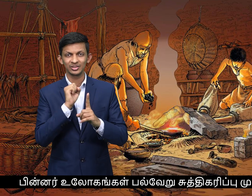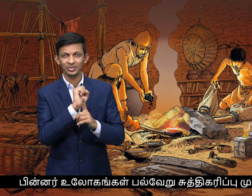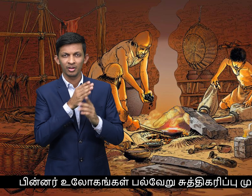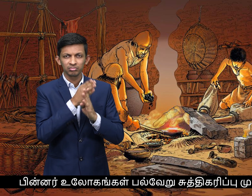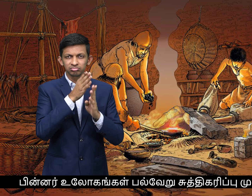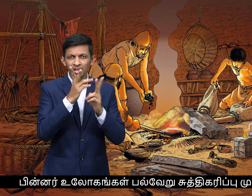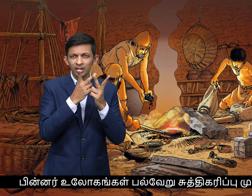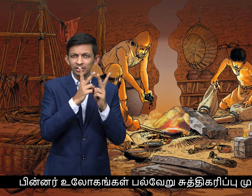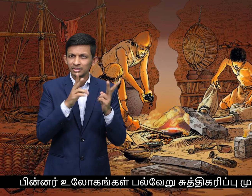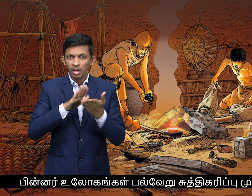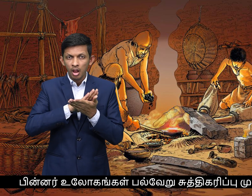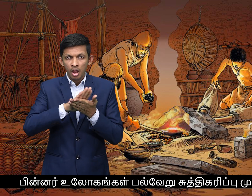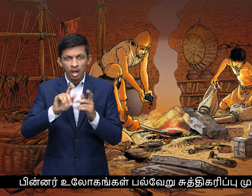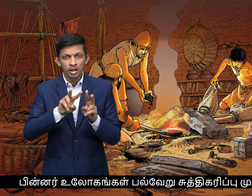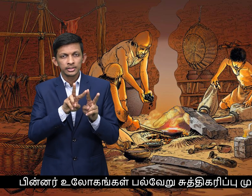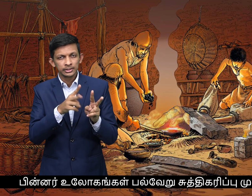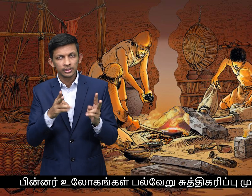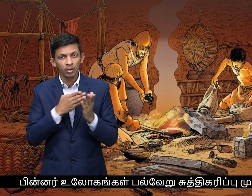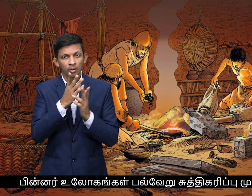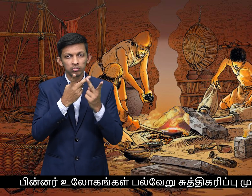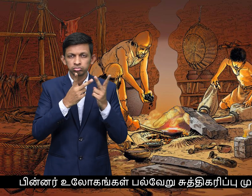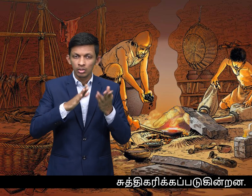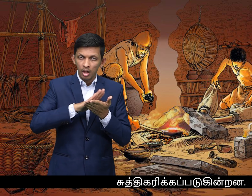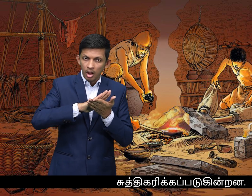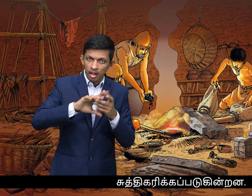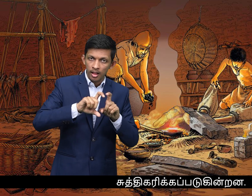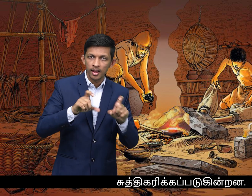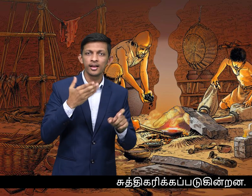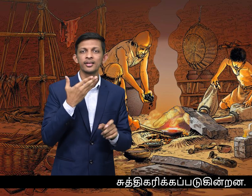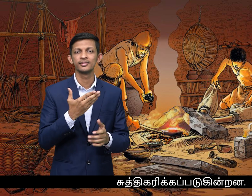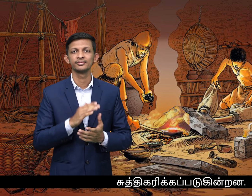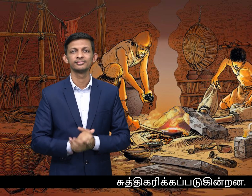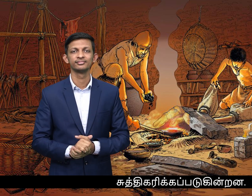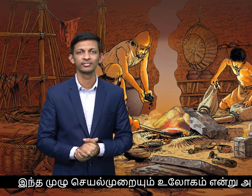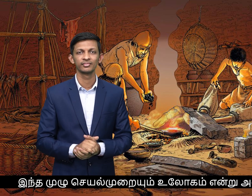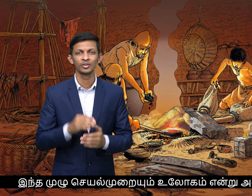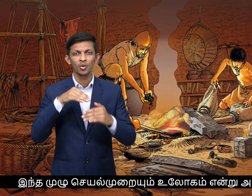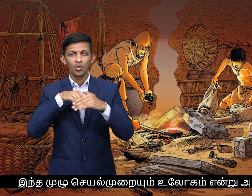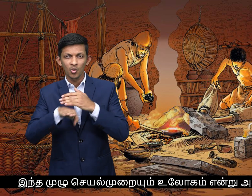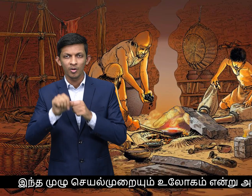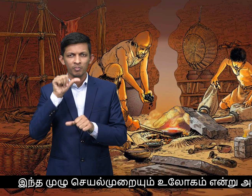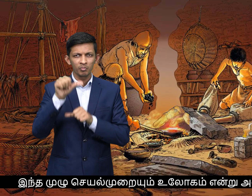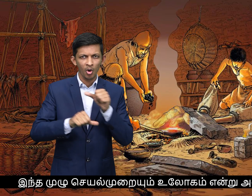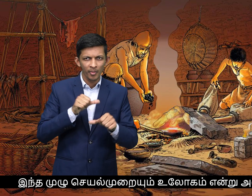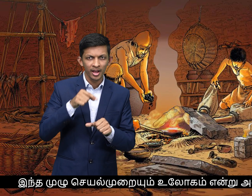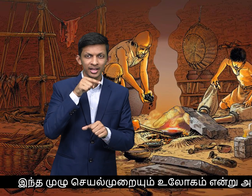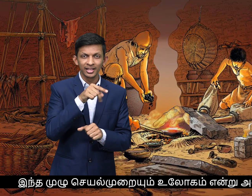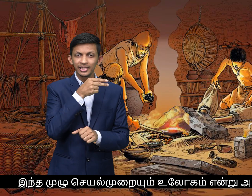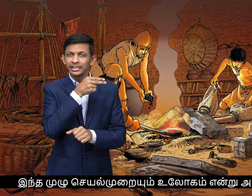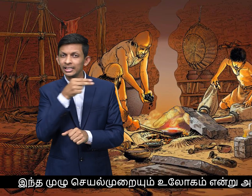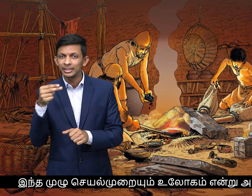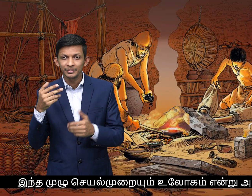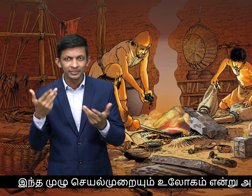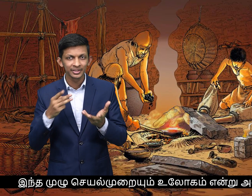பின்னர் உலோகங்கள் பல்வேறு சுத்திகரிப்பு முறைகளால் மேலும் சுத்திகரிக்கப்படுகின்றன. இந்த முழு செயல்முறையும் உலோகம்